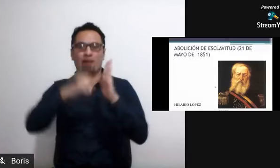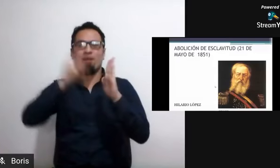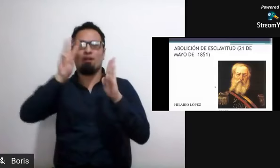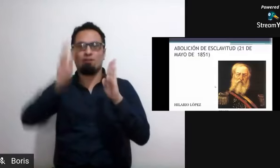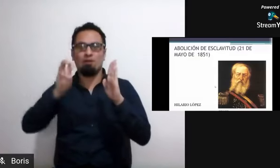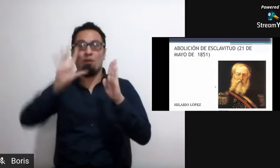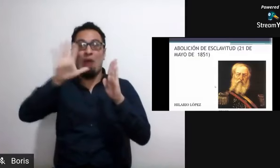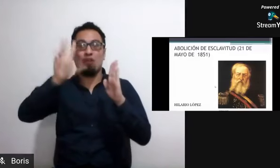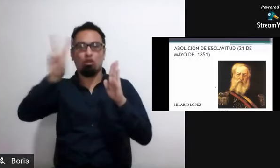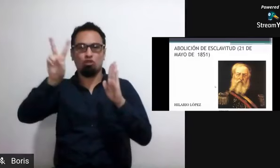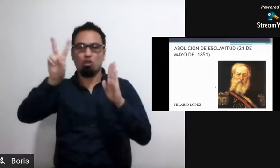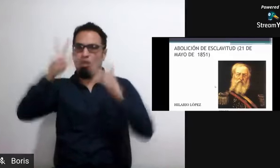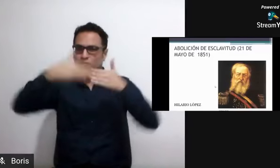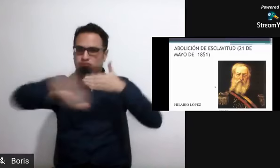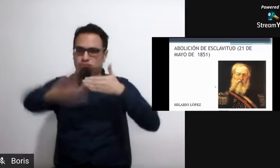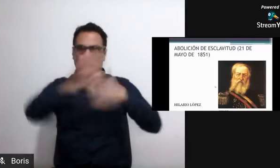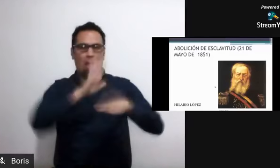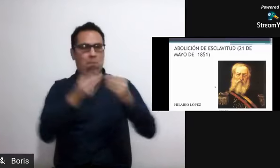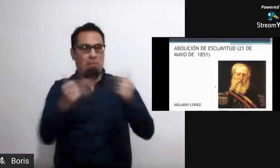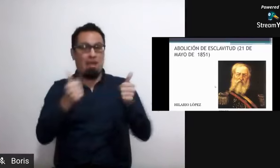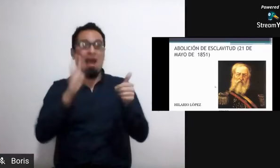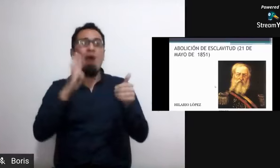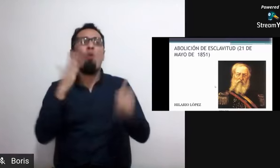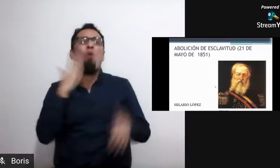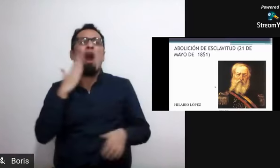el 1 de enero